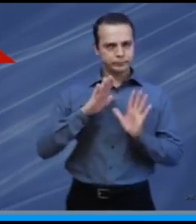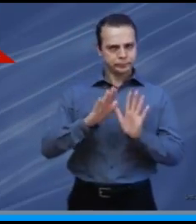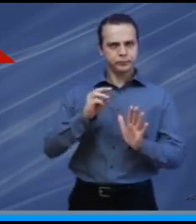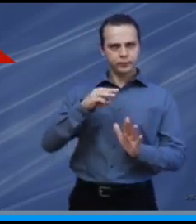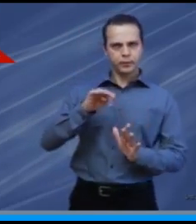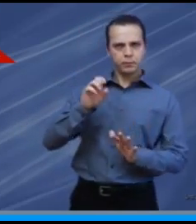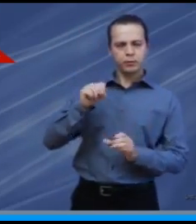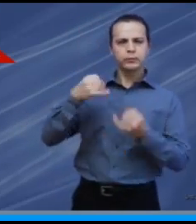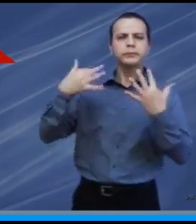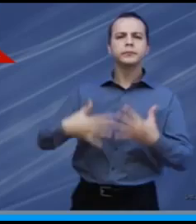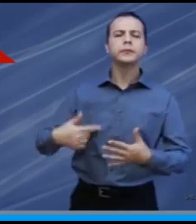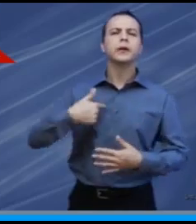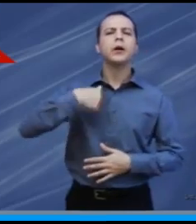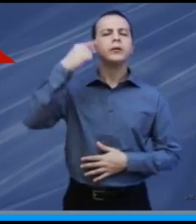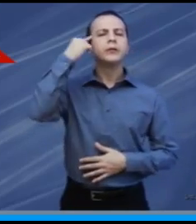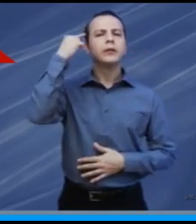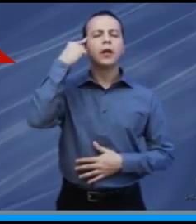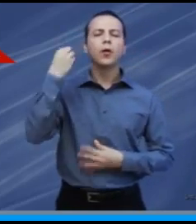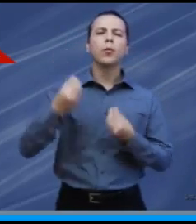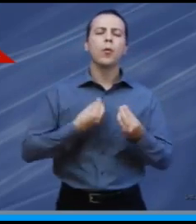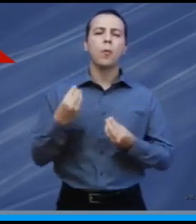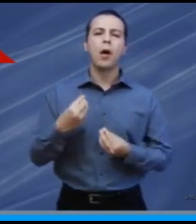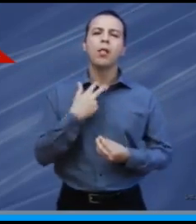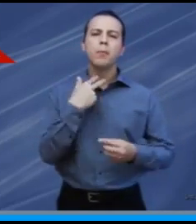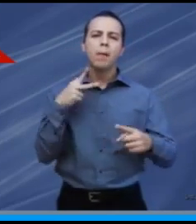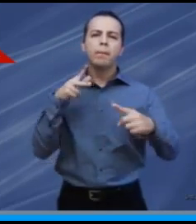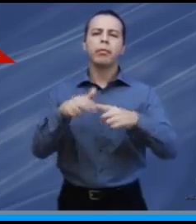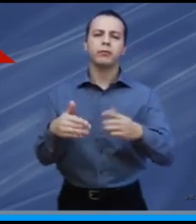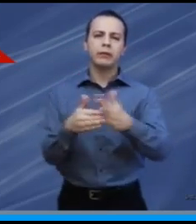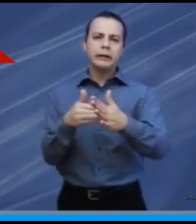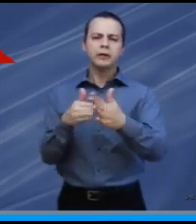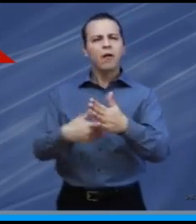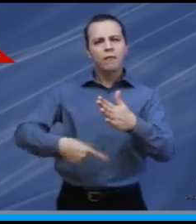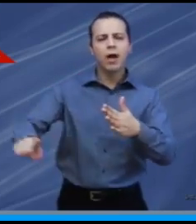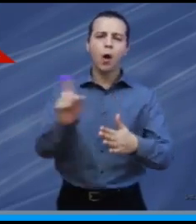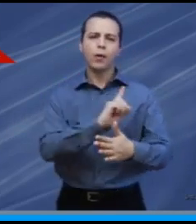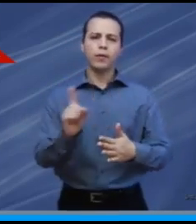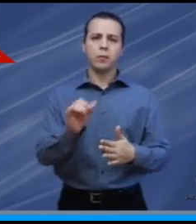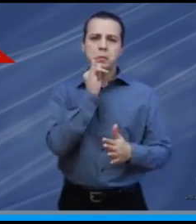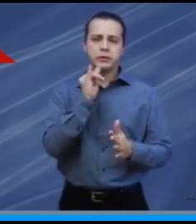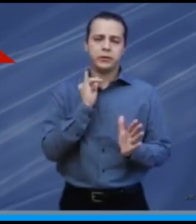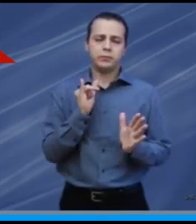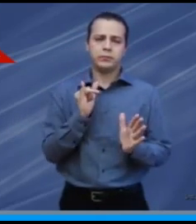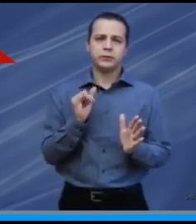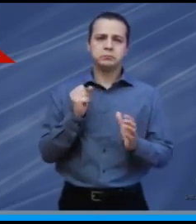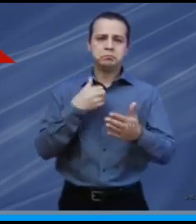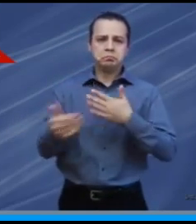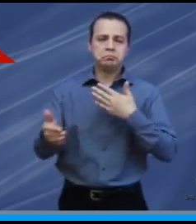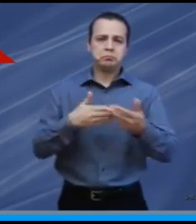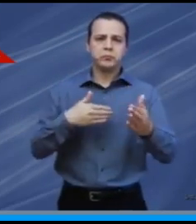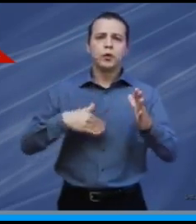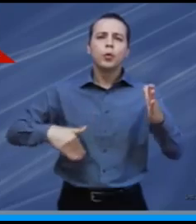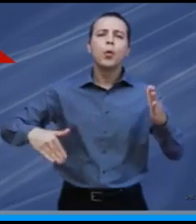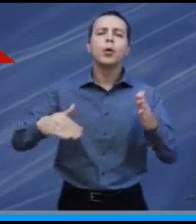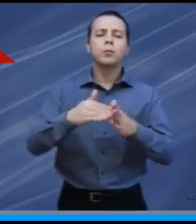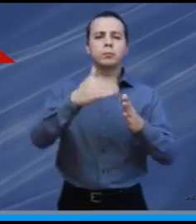No meu entender é o seguinte, você não deve impedir que a pessoa que tenha deficiência vá numa área em que todos